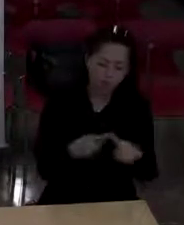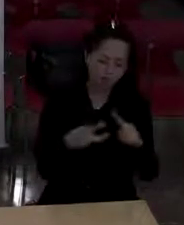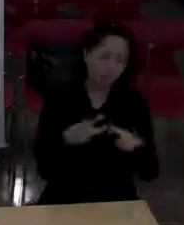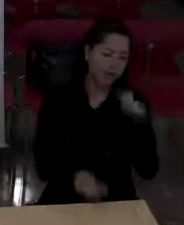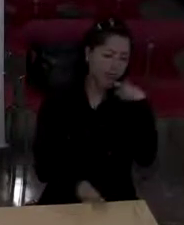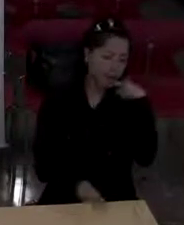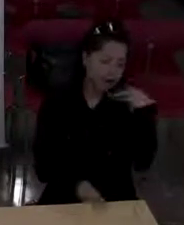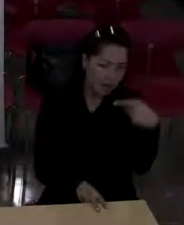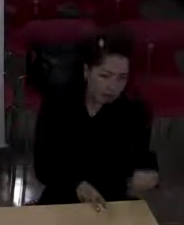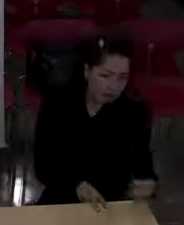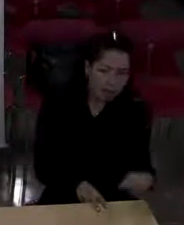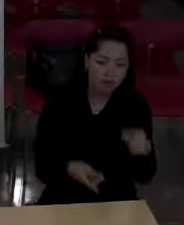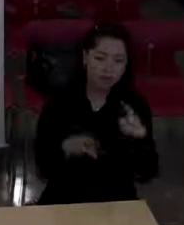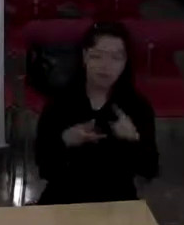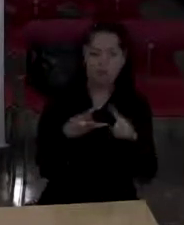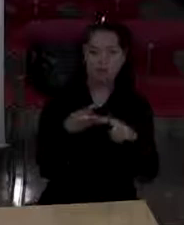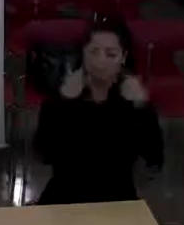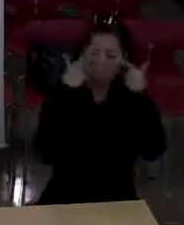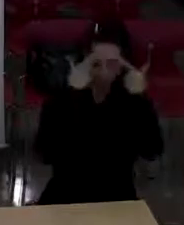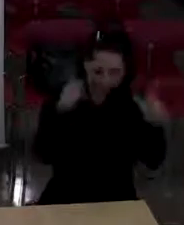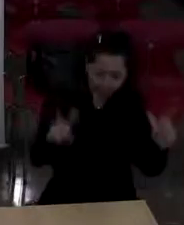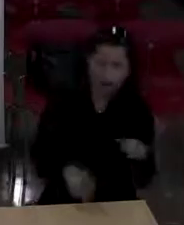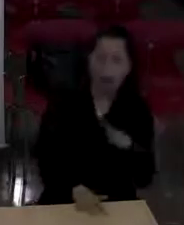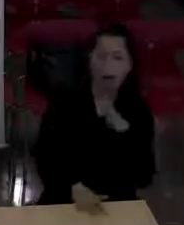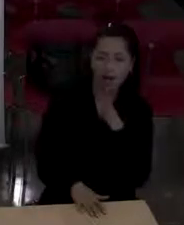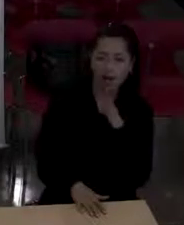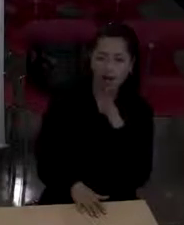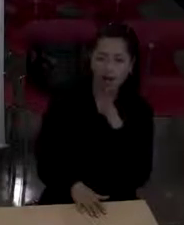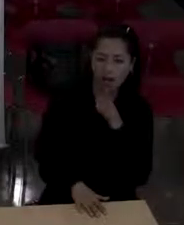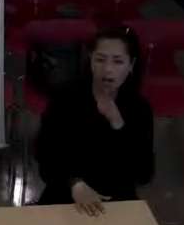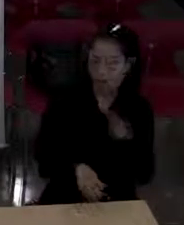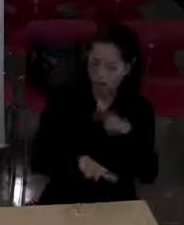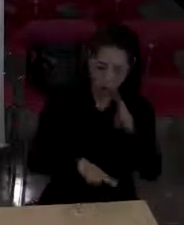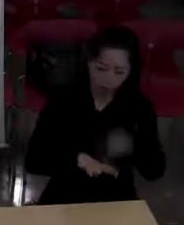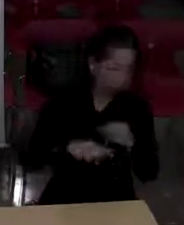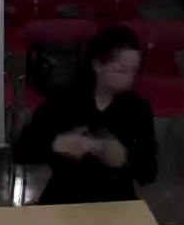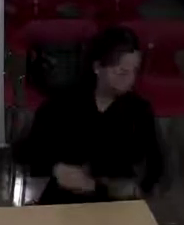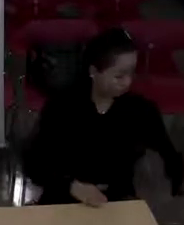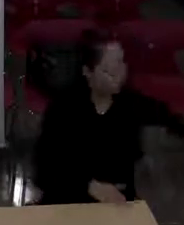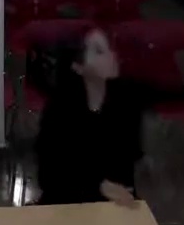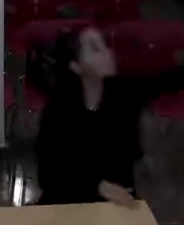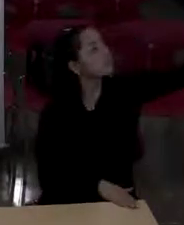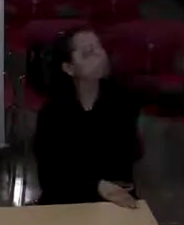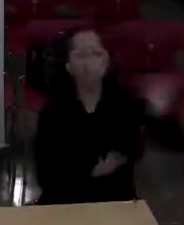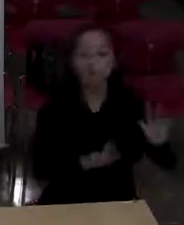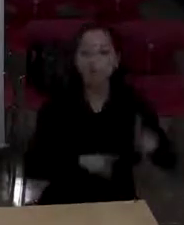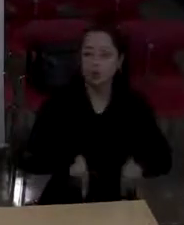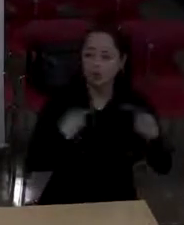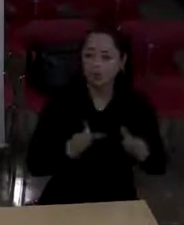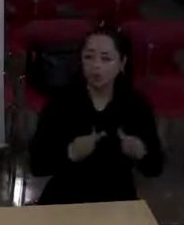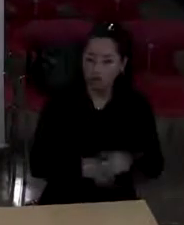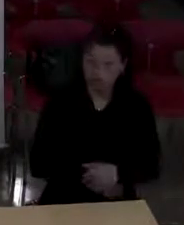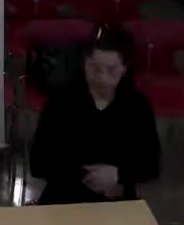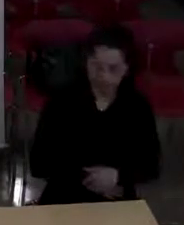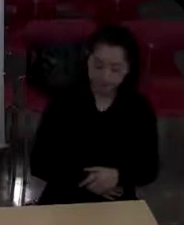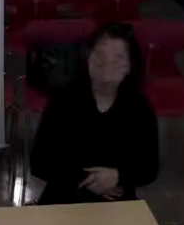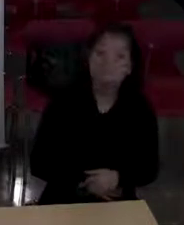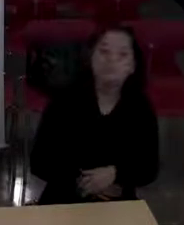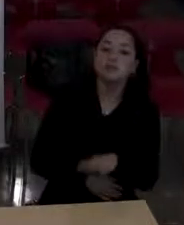Por ejemplo, y más adelante de una forma bien detallada, vamos a ver cómo desde el vientre materno el bebé